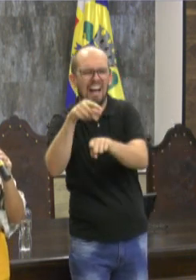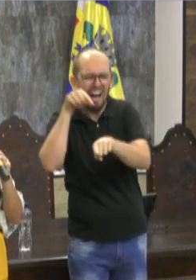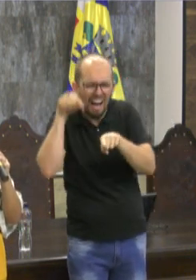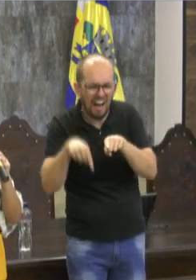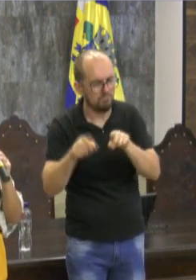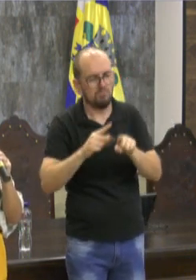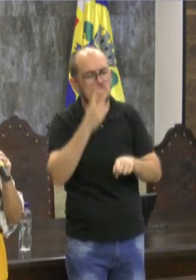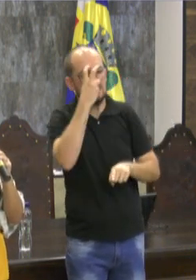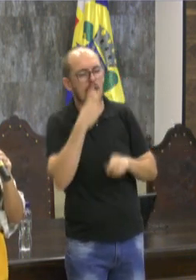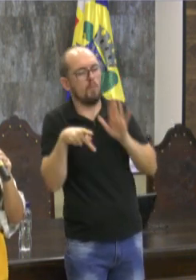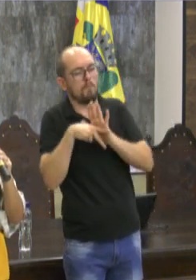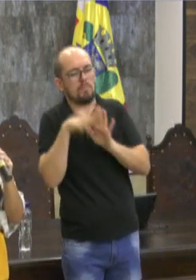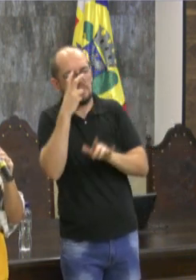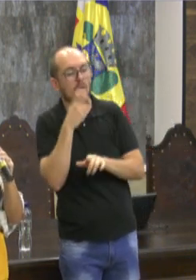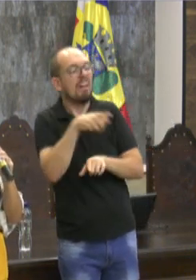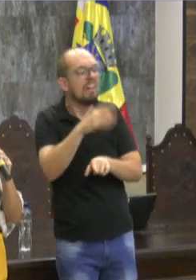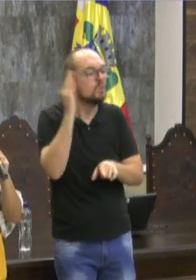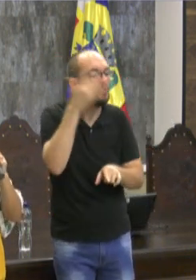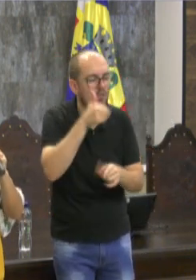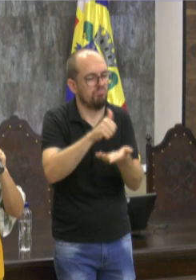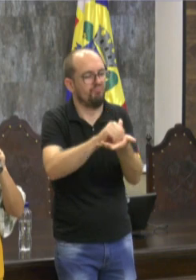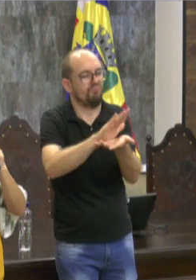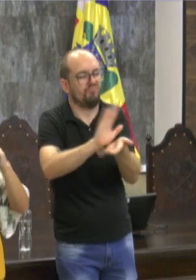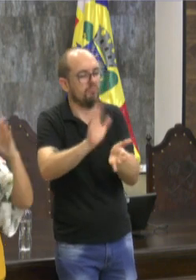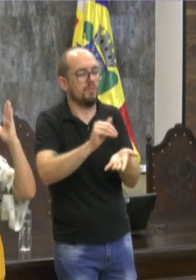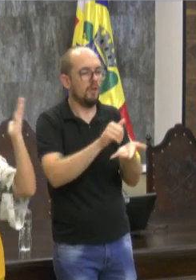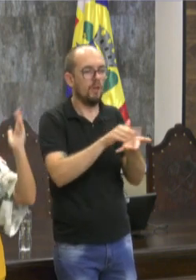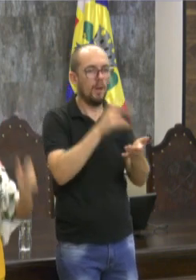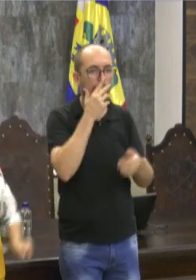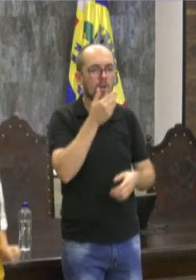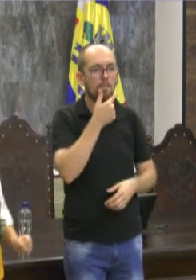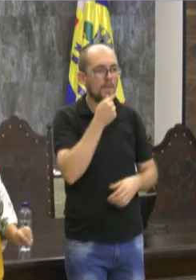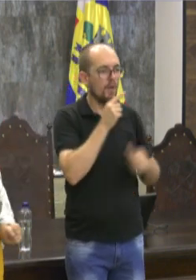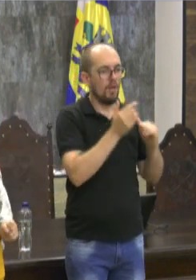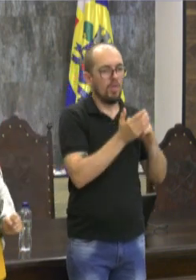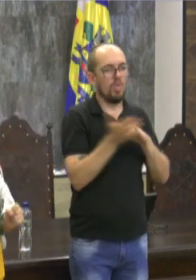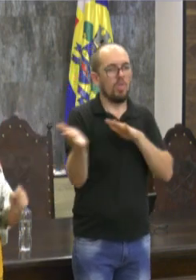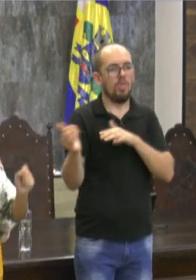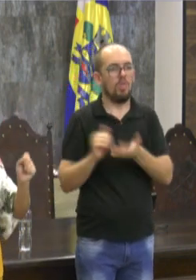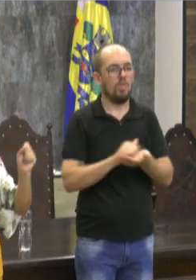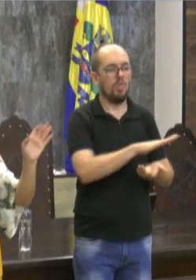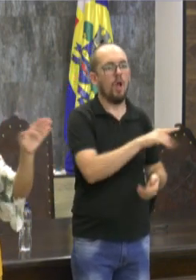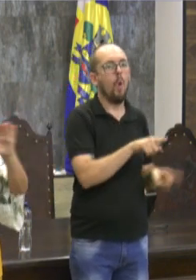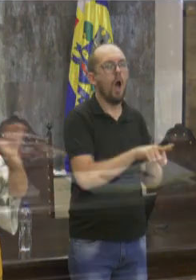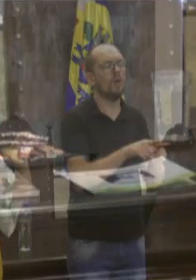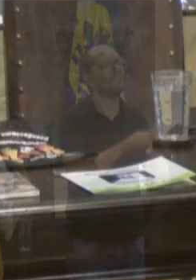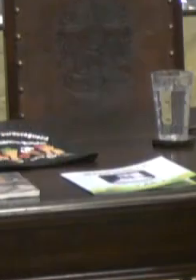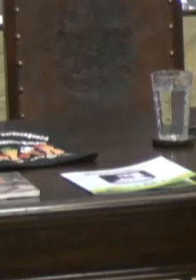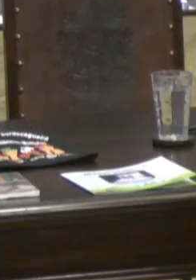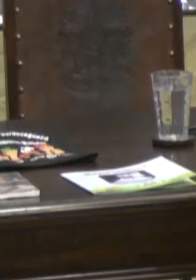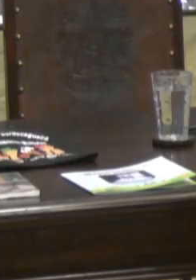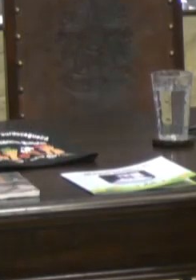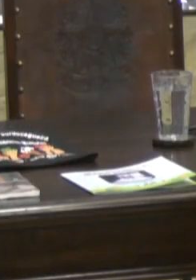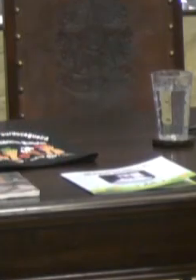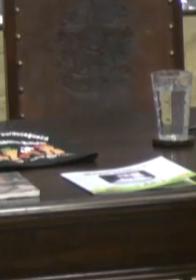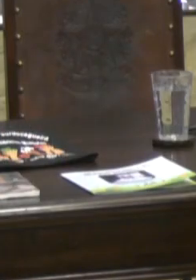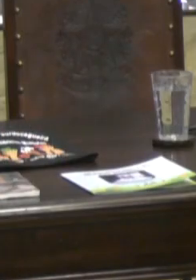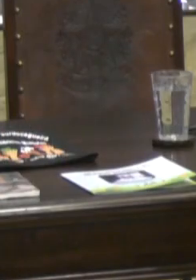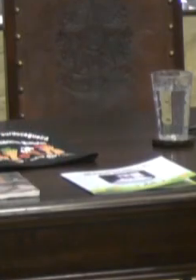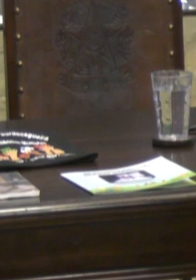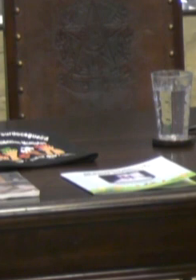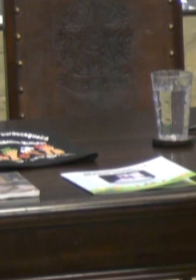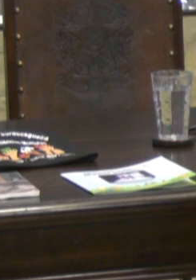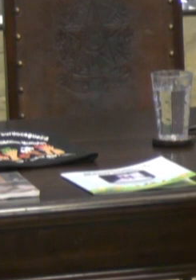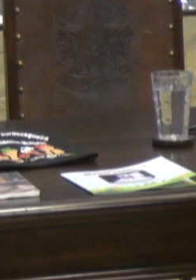cego, surdo-cego, eu não sei trabalhar com surdo-cego. Gente, eu faço uma pergunta para vocês. Imaginem, se a gente tivesse um filho